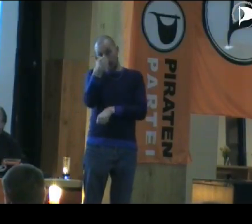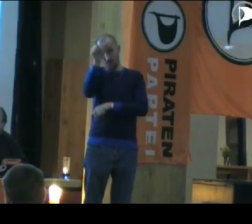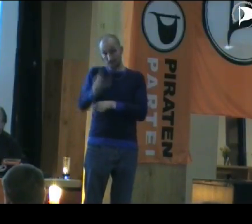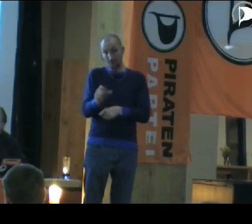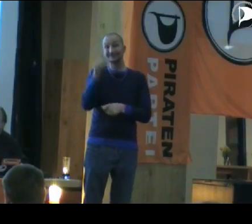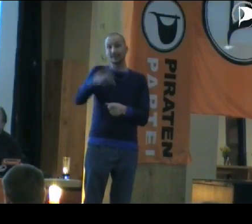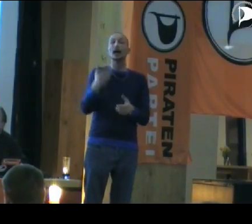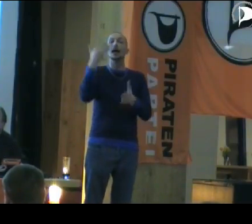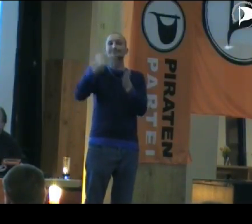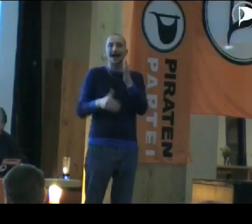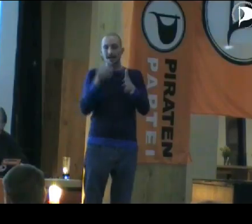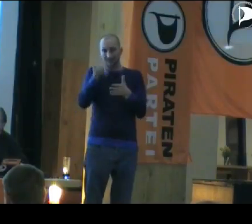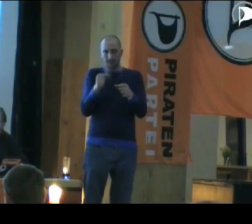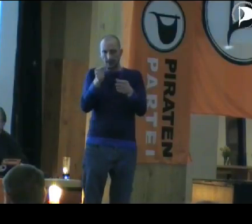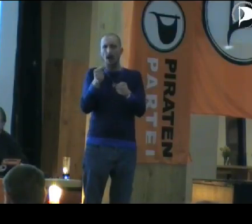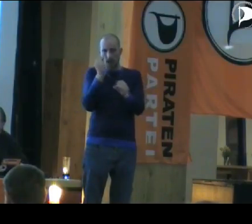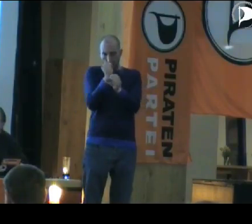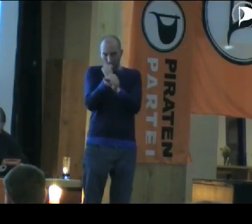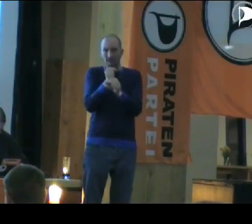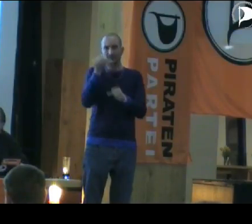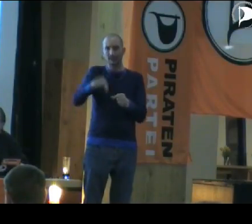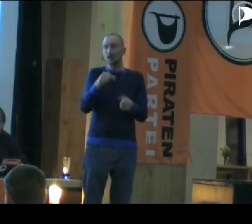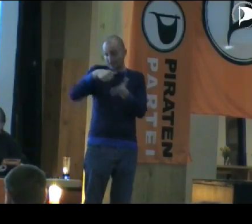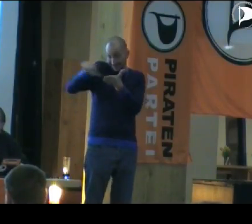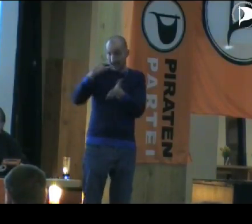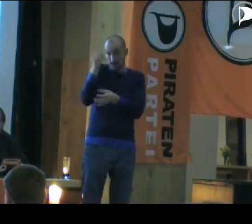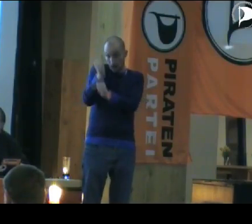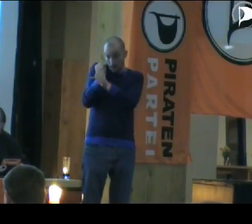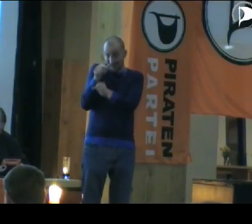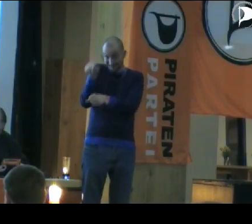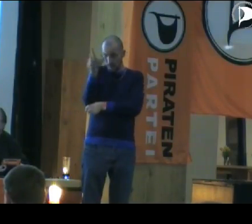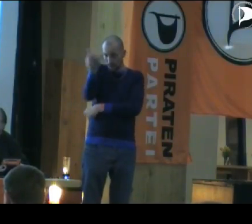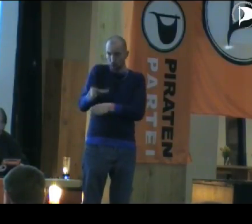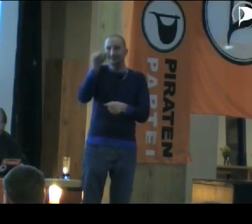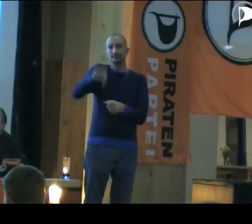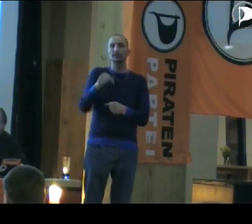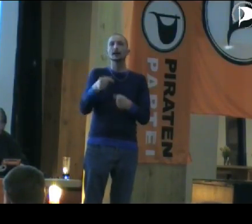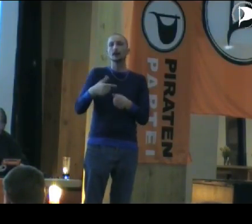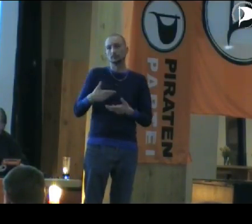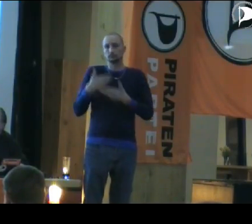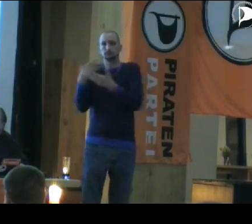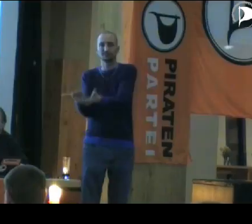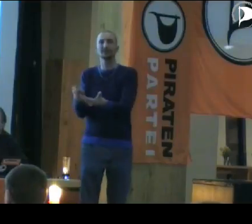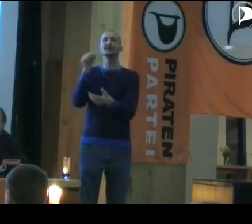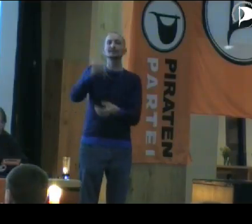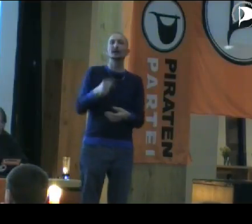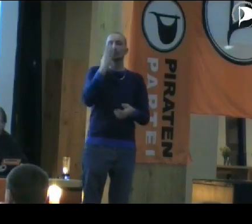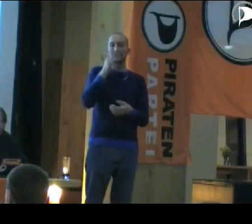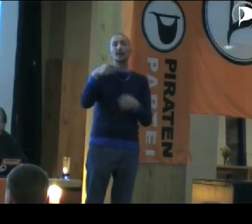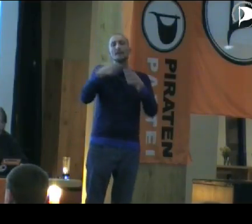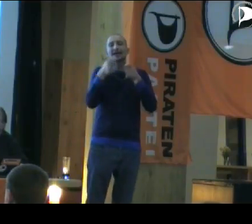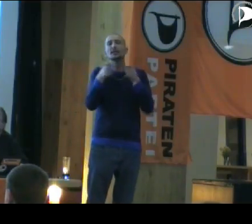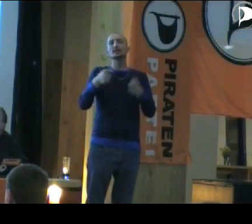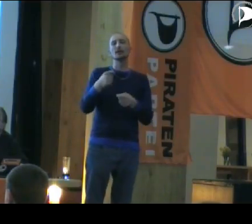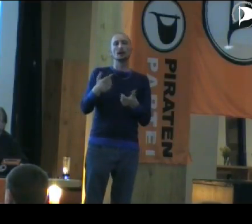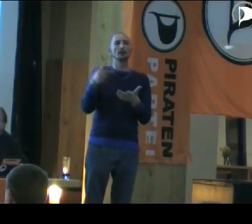nicht geschadet habe abgelehnt wird wenn sie den mitgliedern zur verfügung schimmelmann kommen denn dann will ich nicht